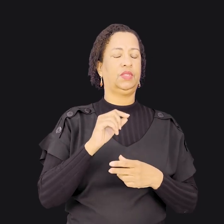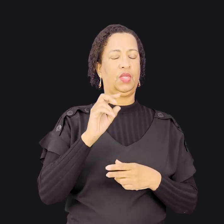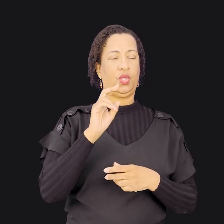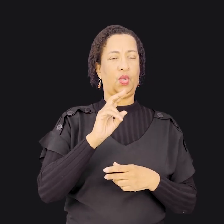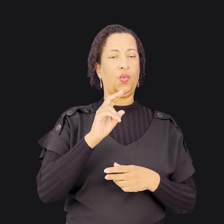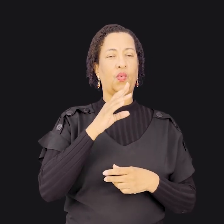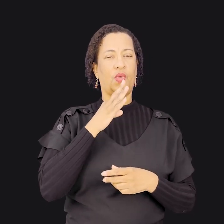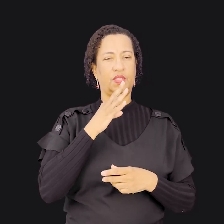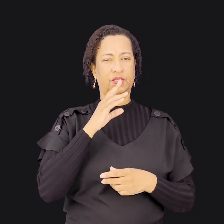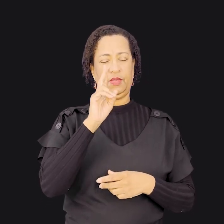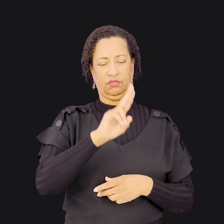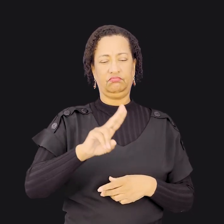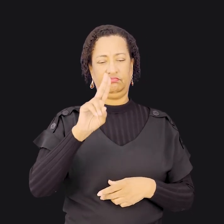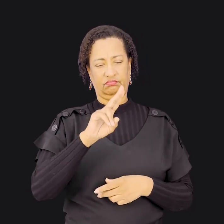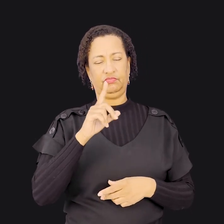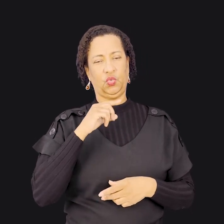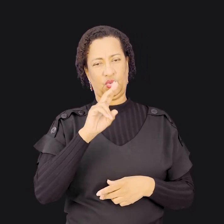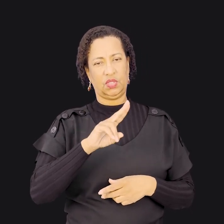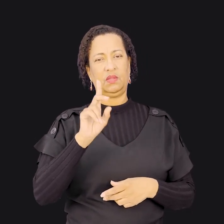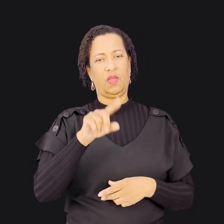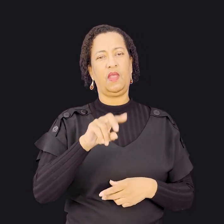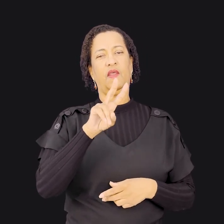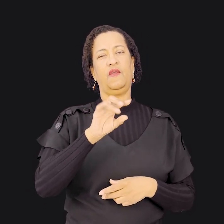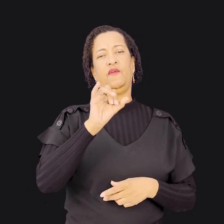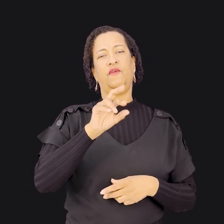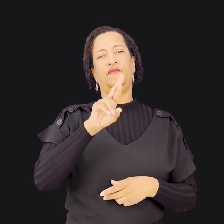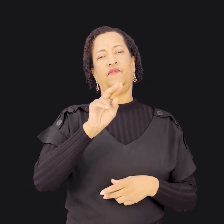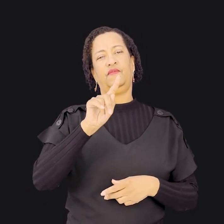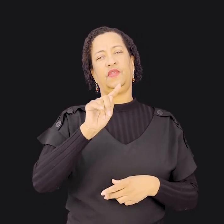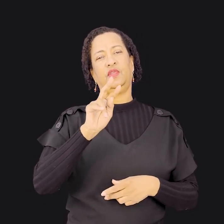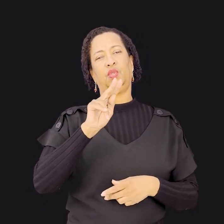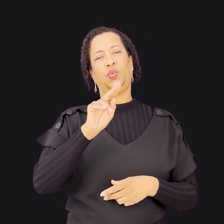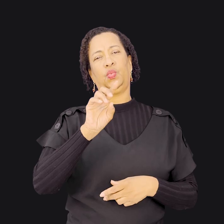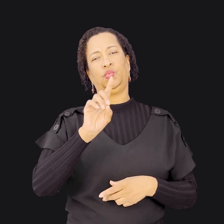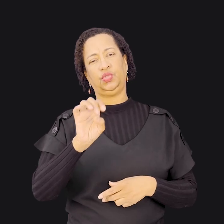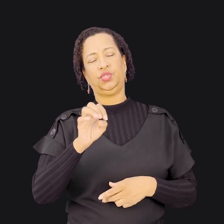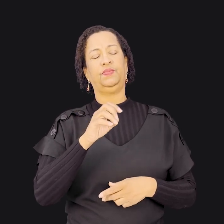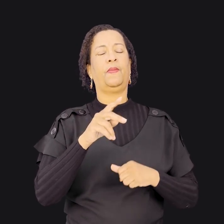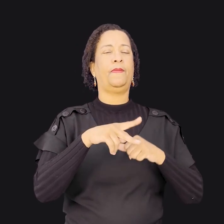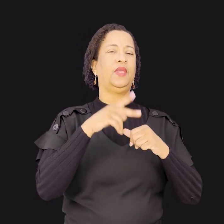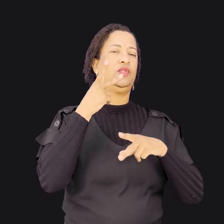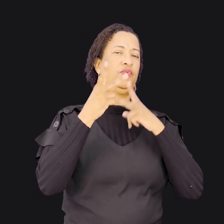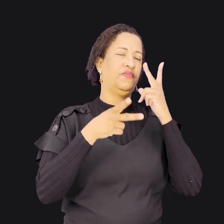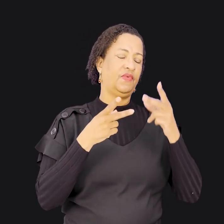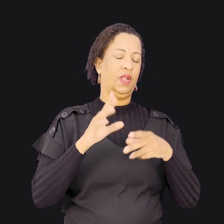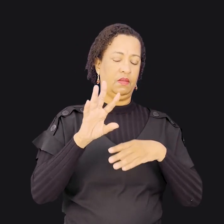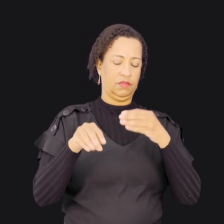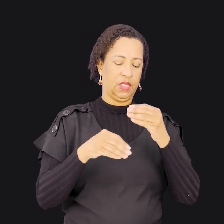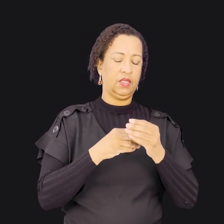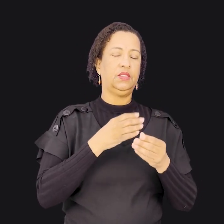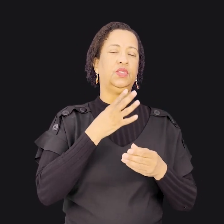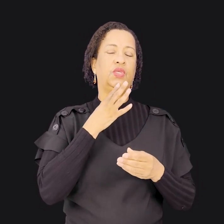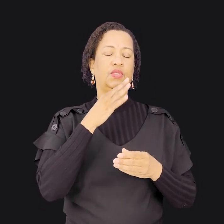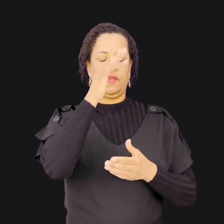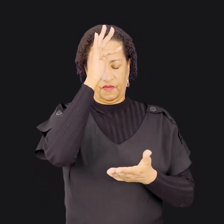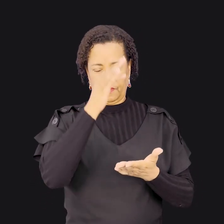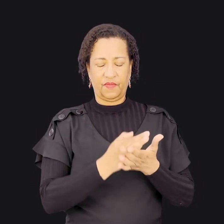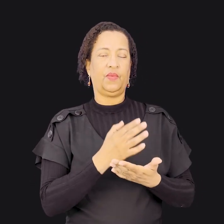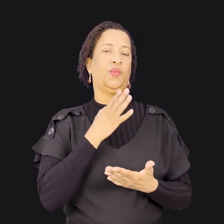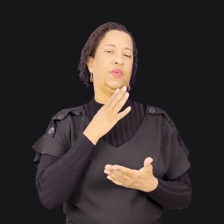do conhecimento é uma virtude. Observe que Pedro não diz acrescente à sua fé conhecimento. Geralmente é isso que